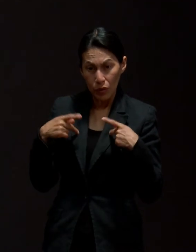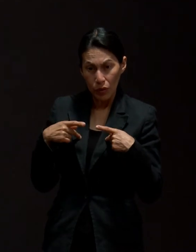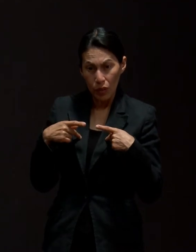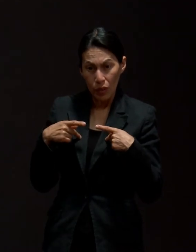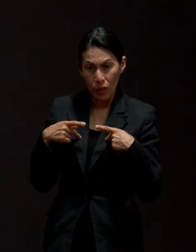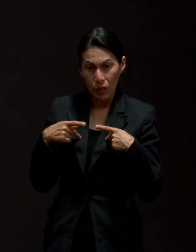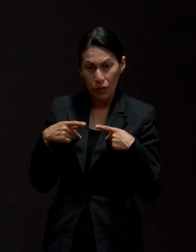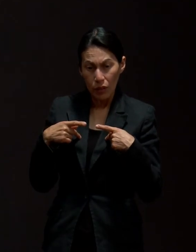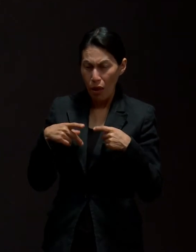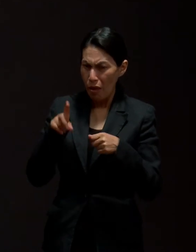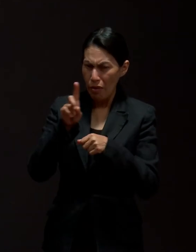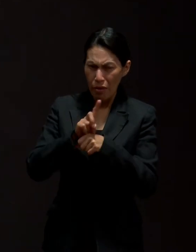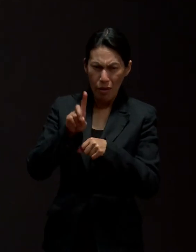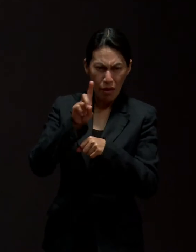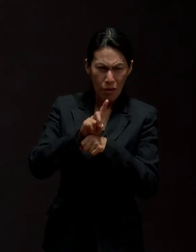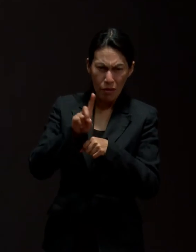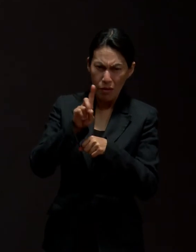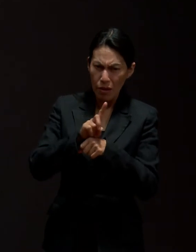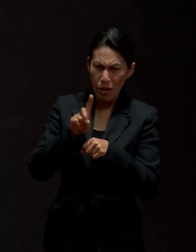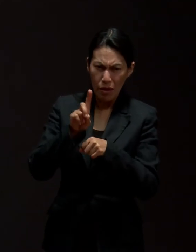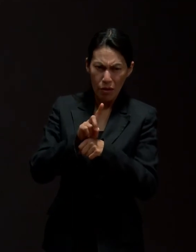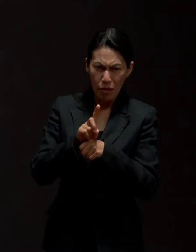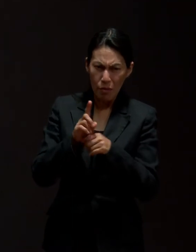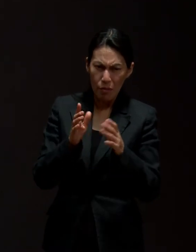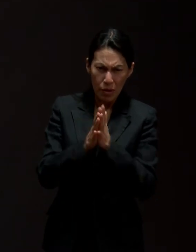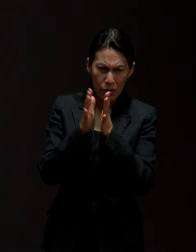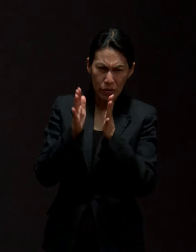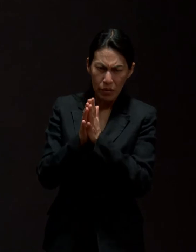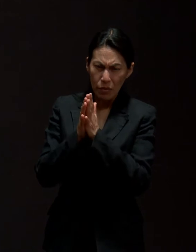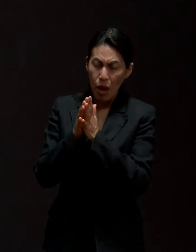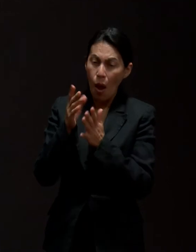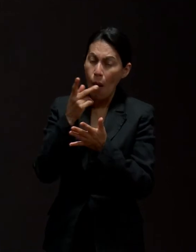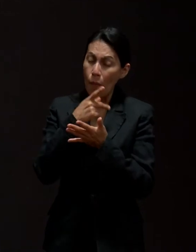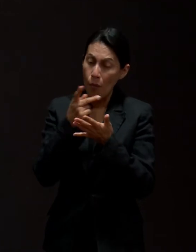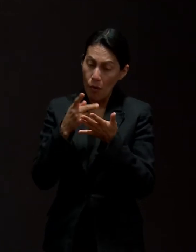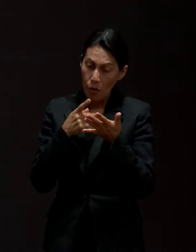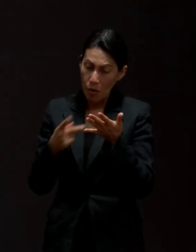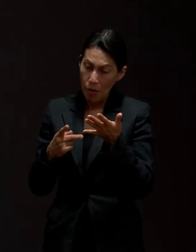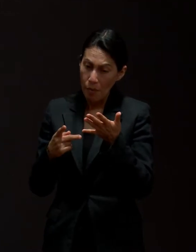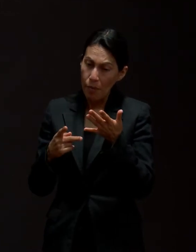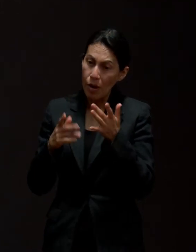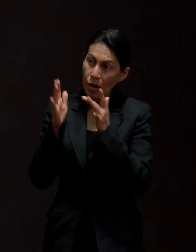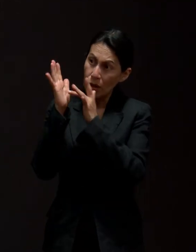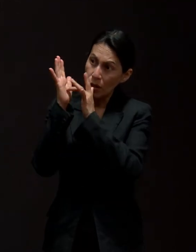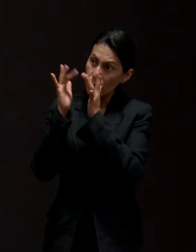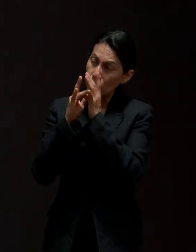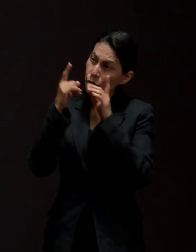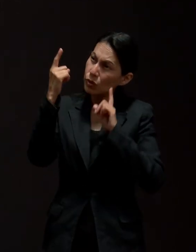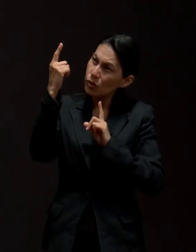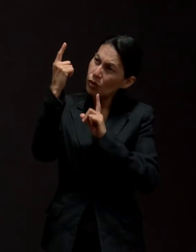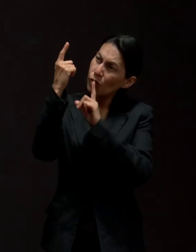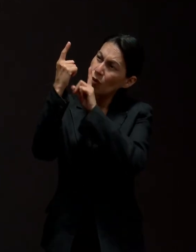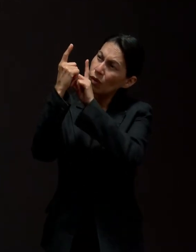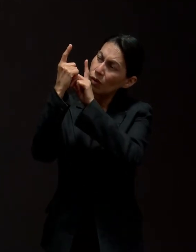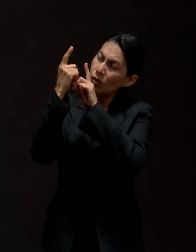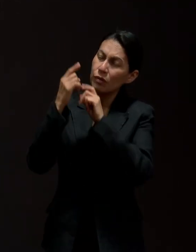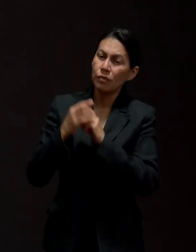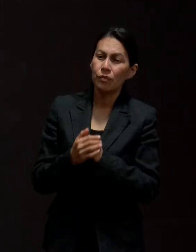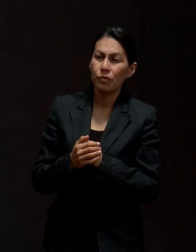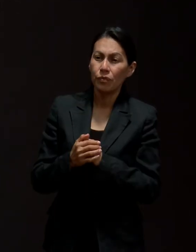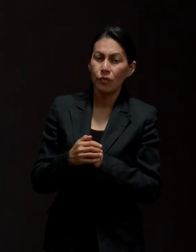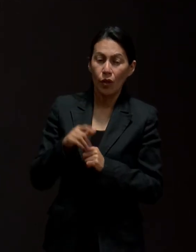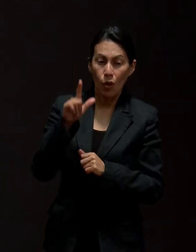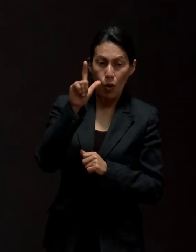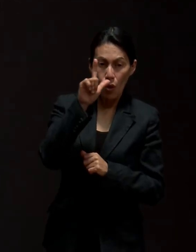a personas que participan diariamente en el programa Al Encuentro con Jesús